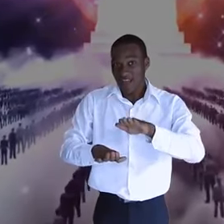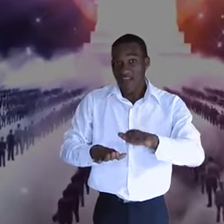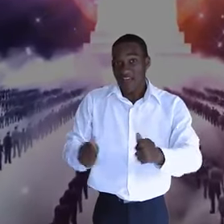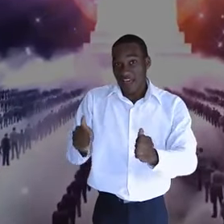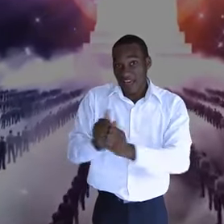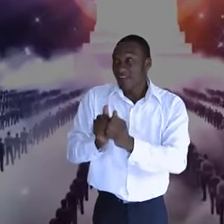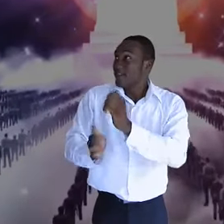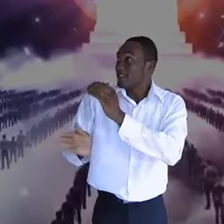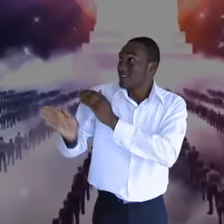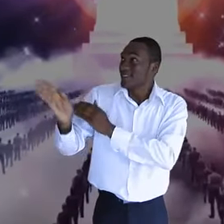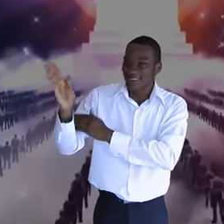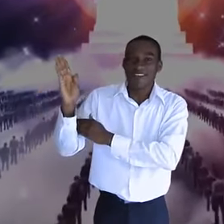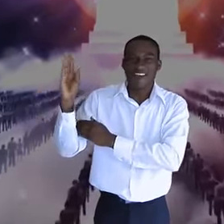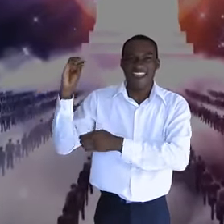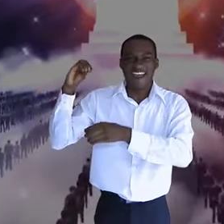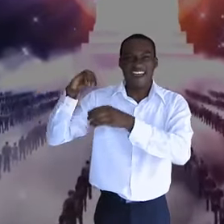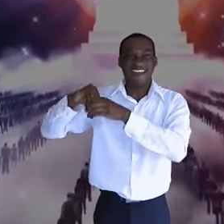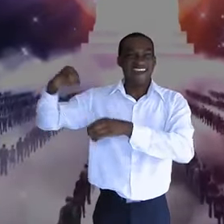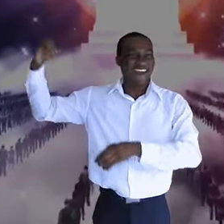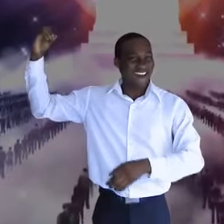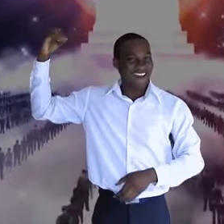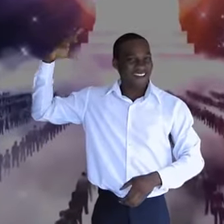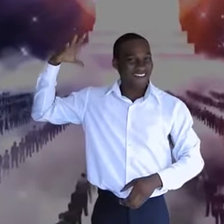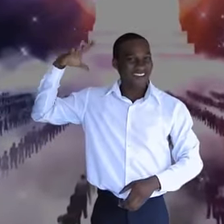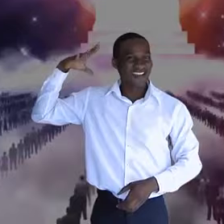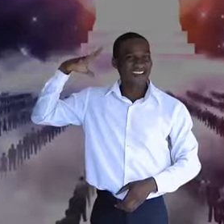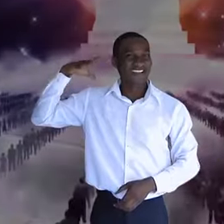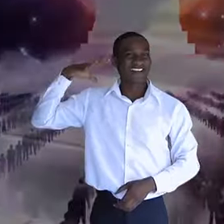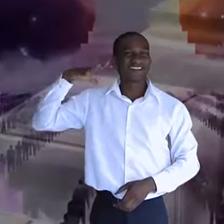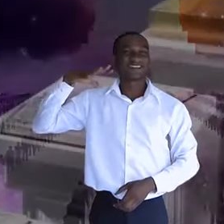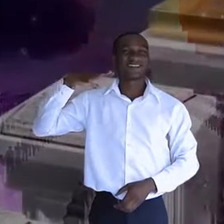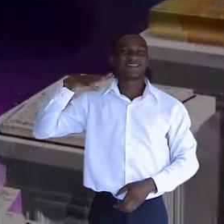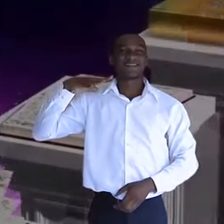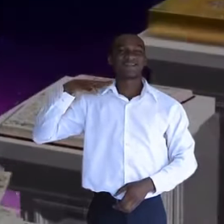Marcheront tous à sa lumière.